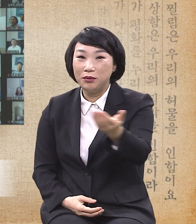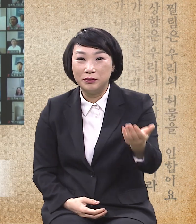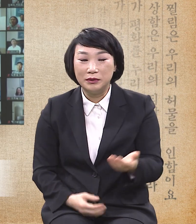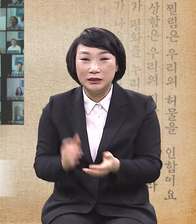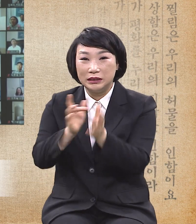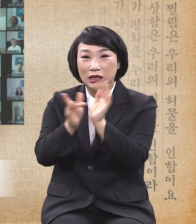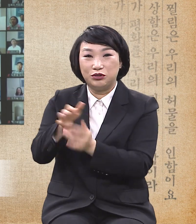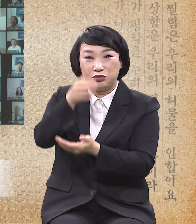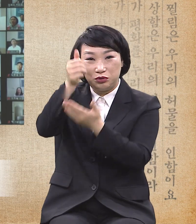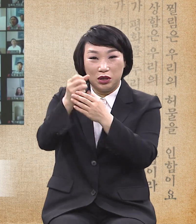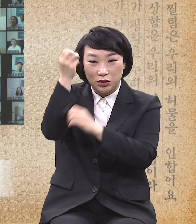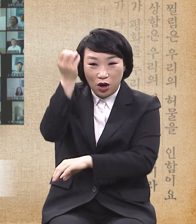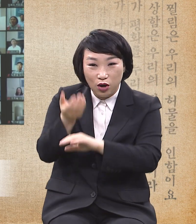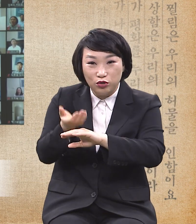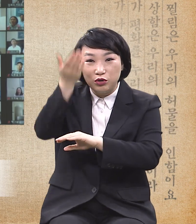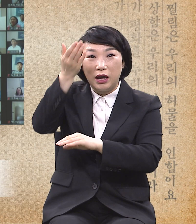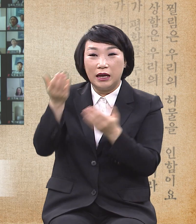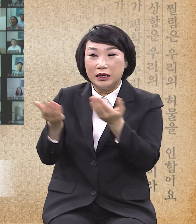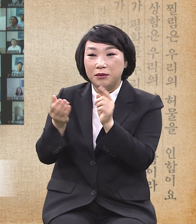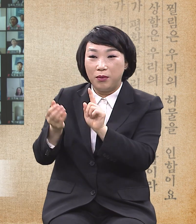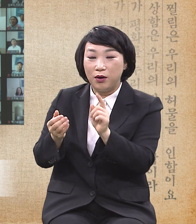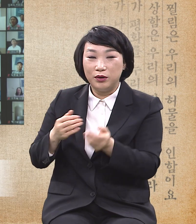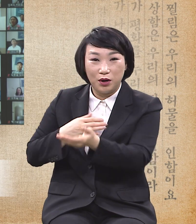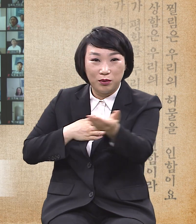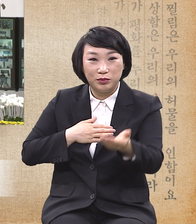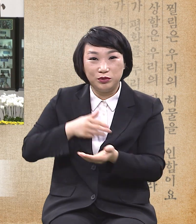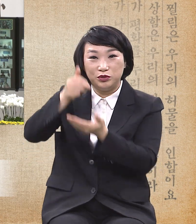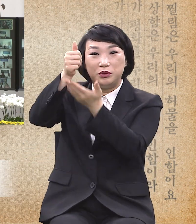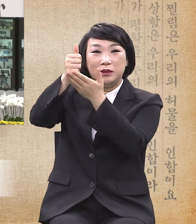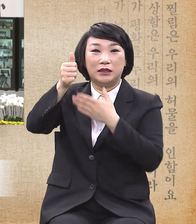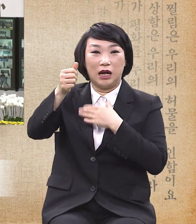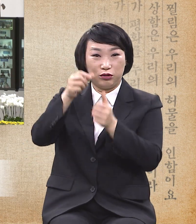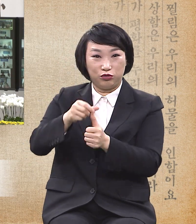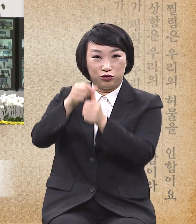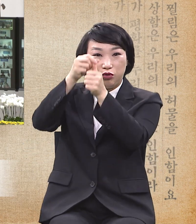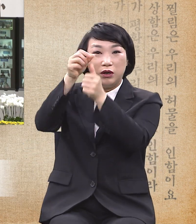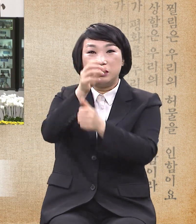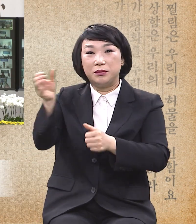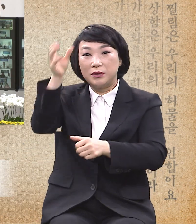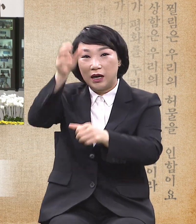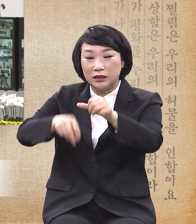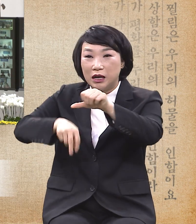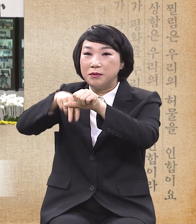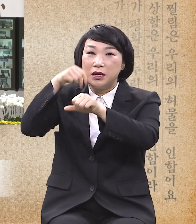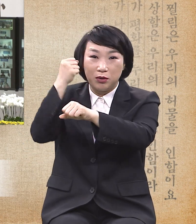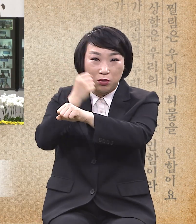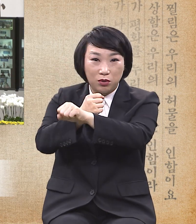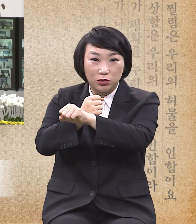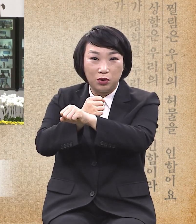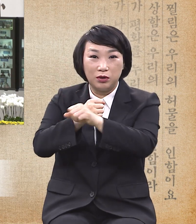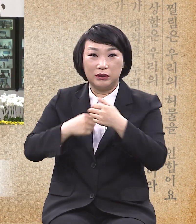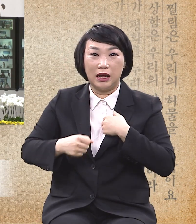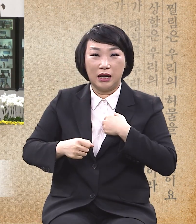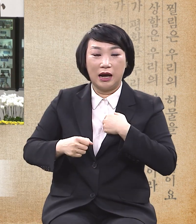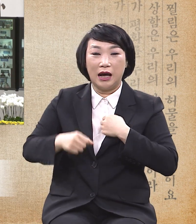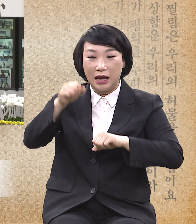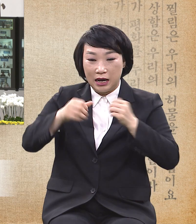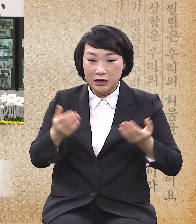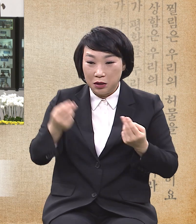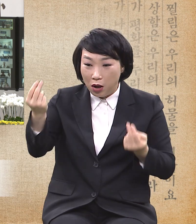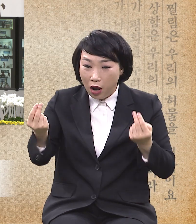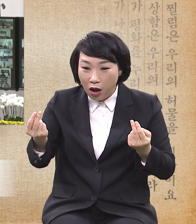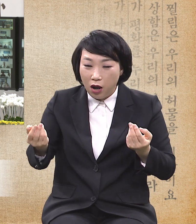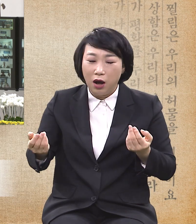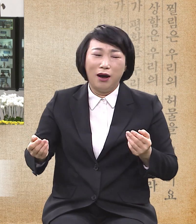그리스도의 터 위에 무엇을 하든지 주님이 날 구원하신 십자가의 피의 공로와 내가 행한 것을